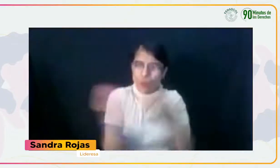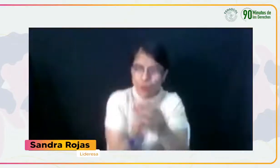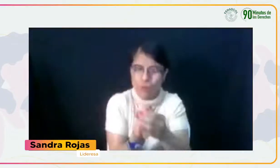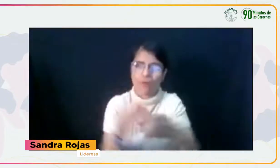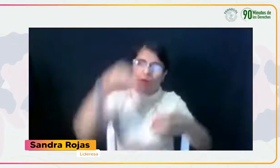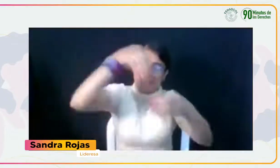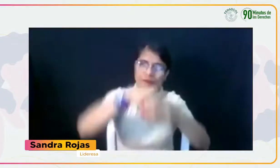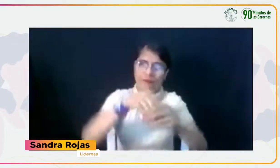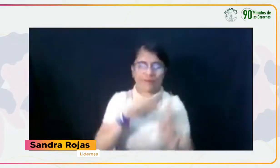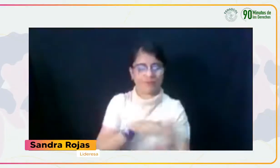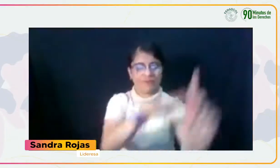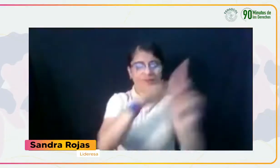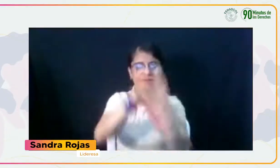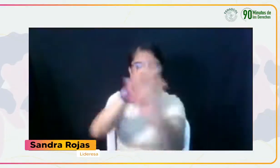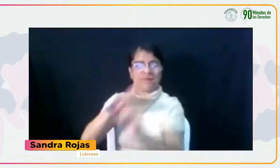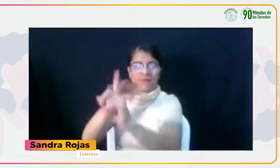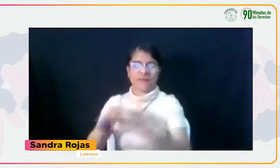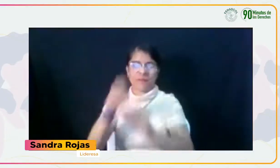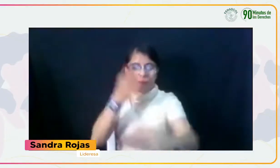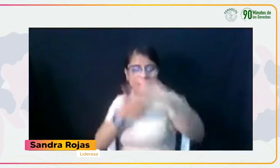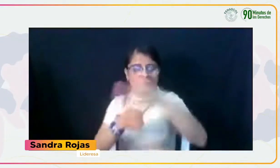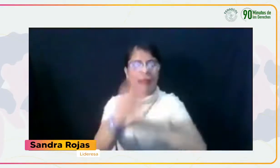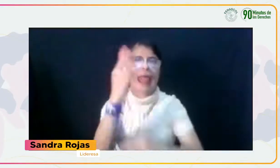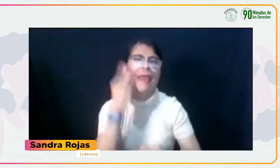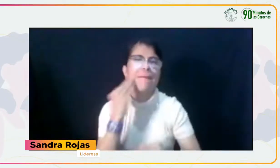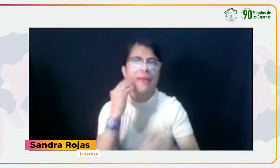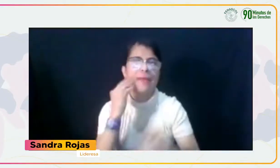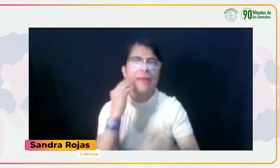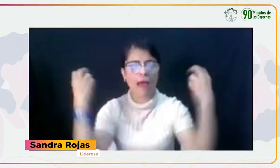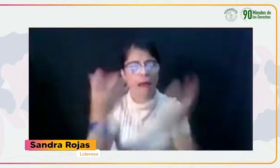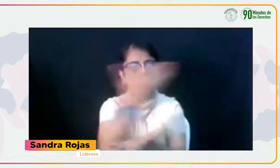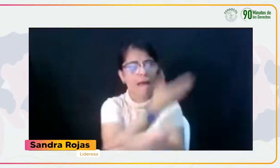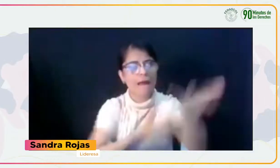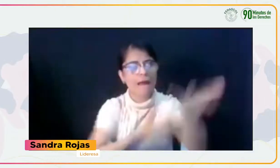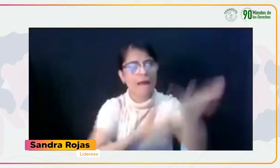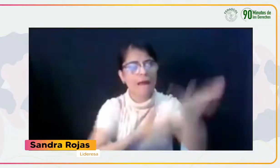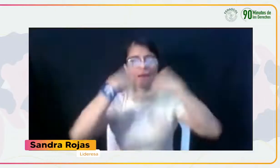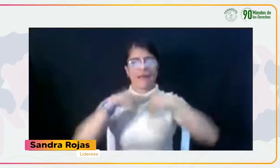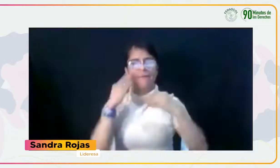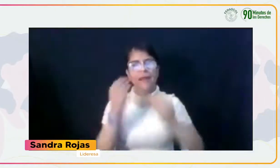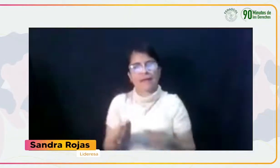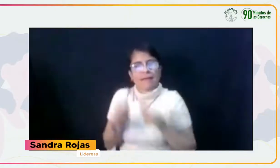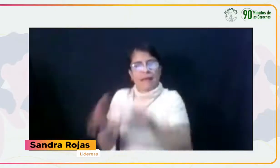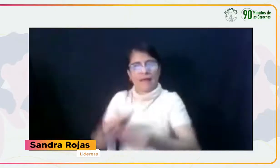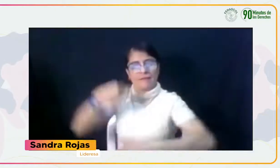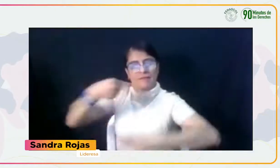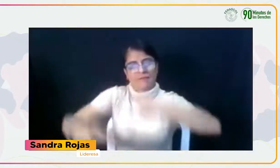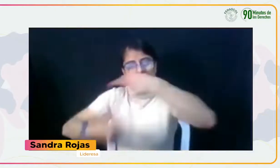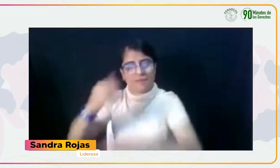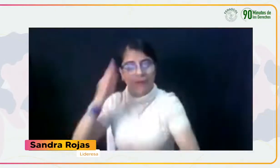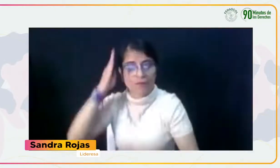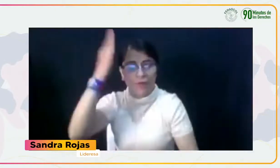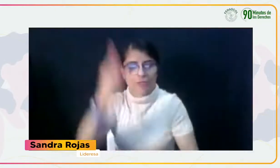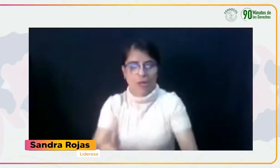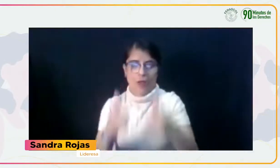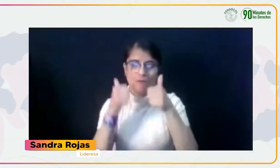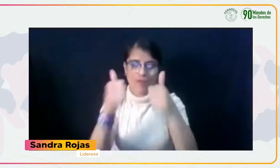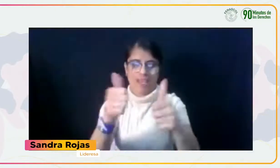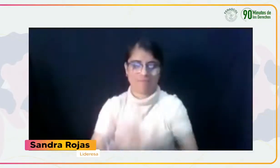en esos espacios y dejando también ese legado y que hombres y mujeres podamos hacer la incidencia, pero que también tengamos esos espacios que nos